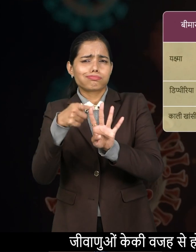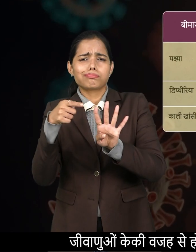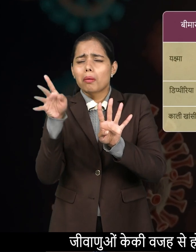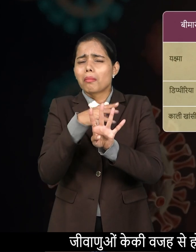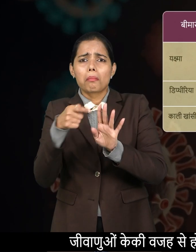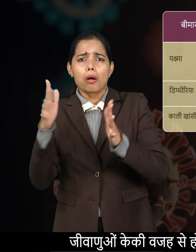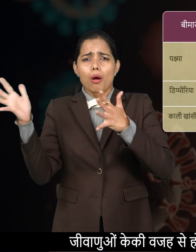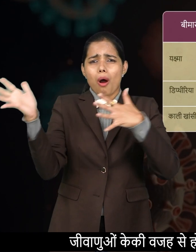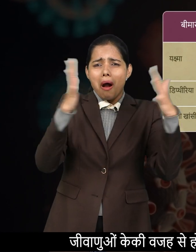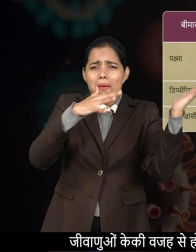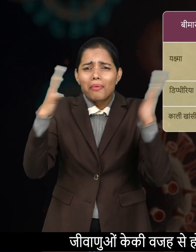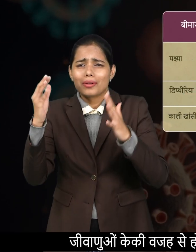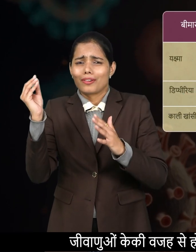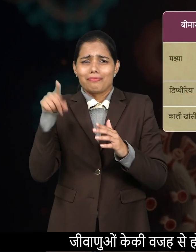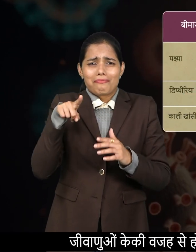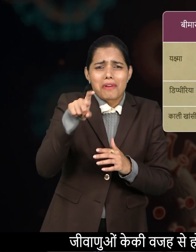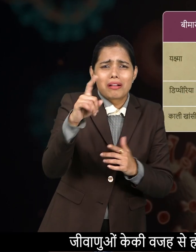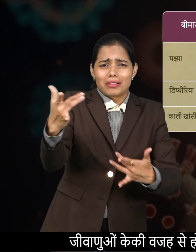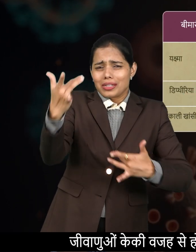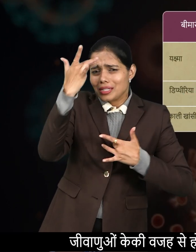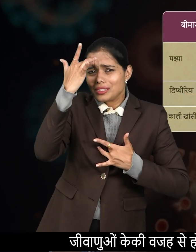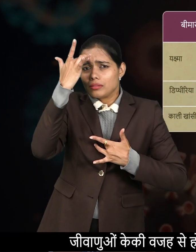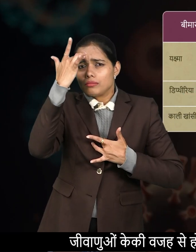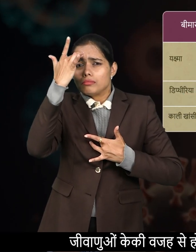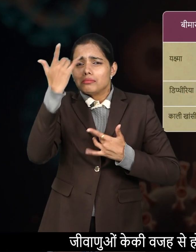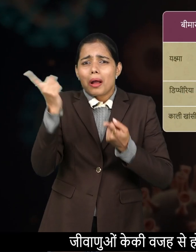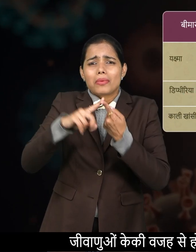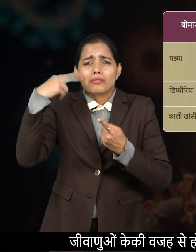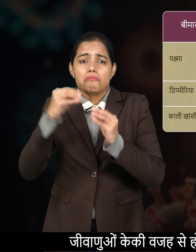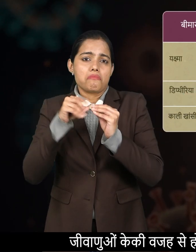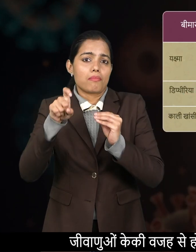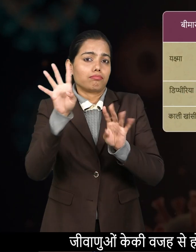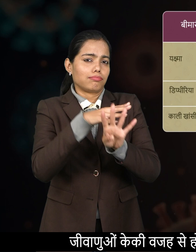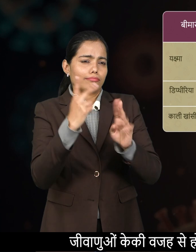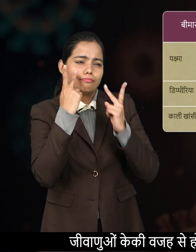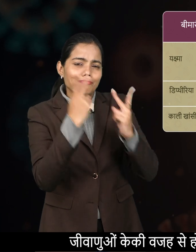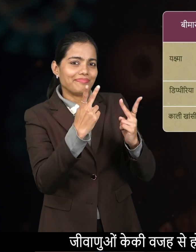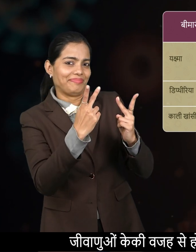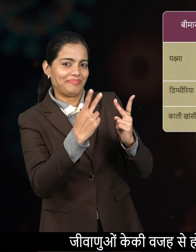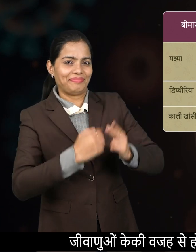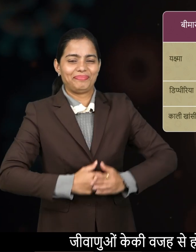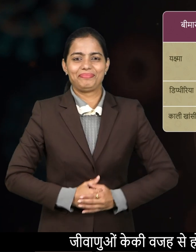जीवाणुओं की वजह से होने वाली वायुजनित बीमारियों की तालिका देखें।